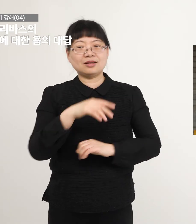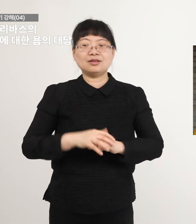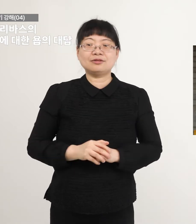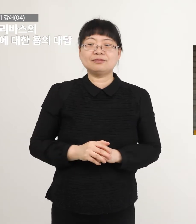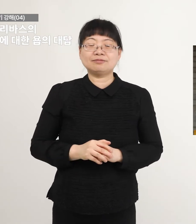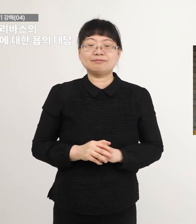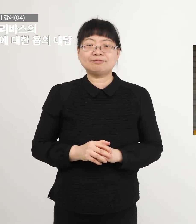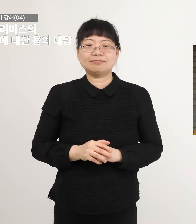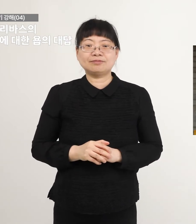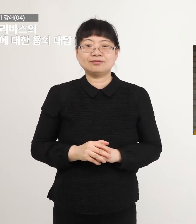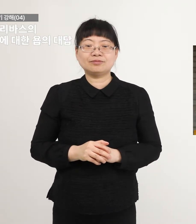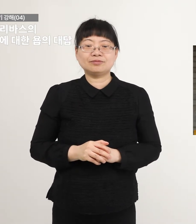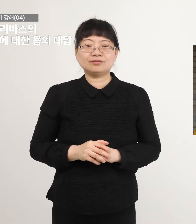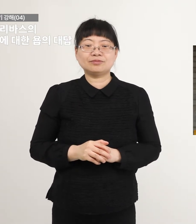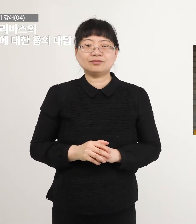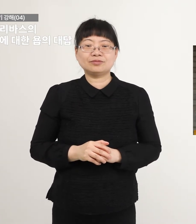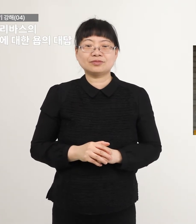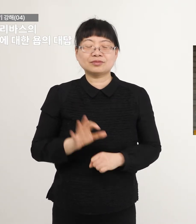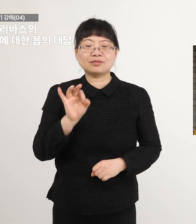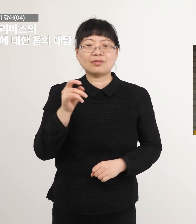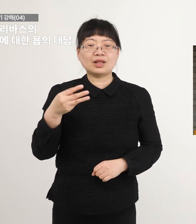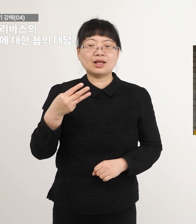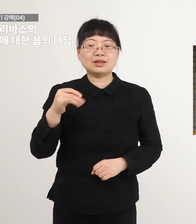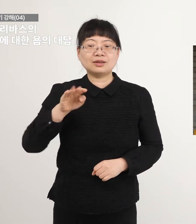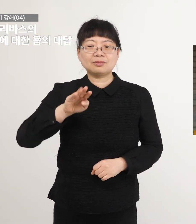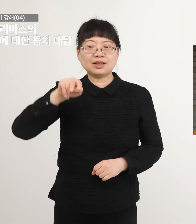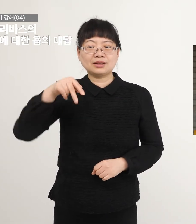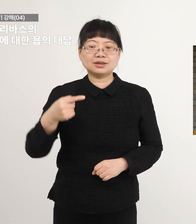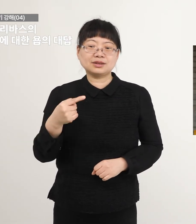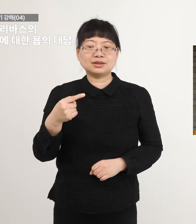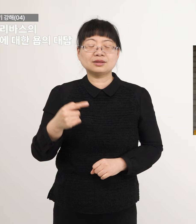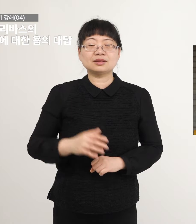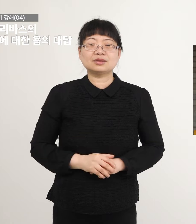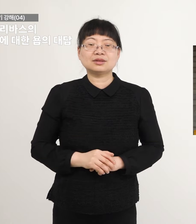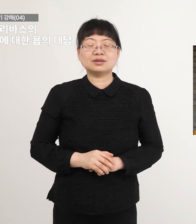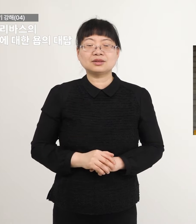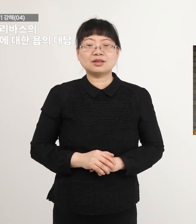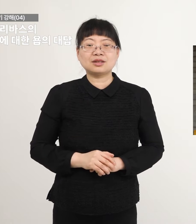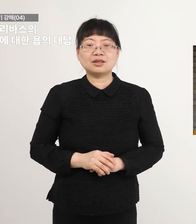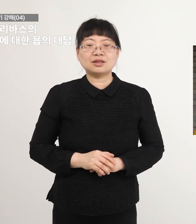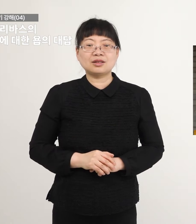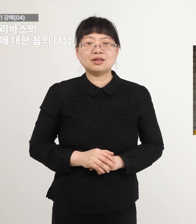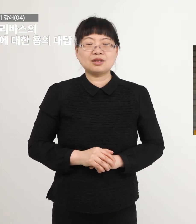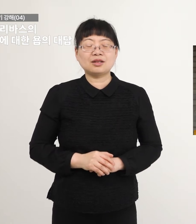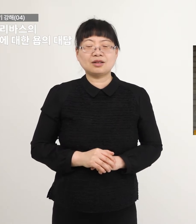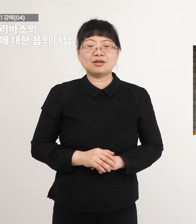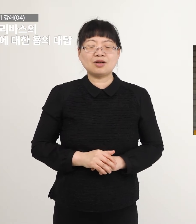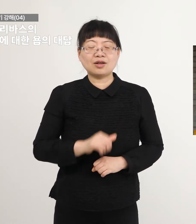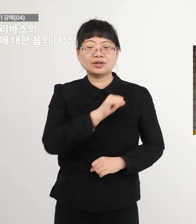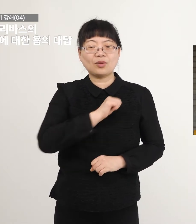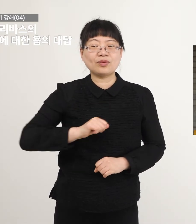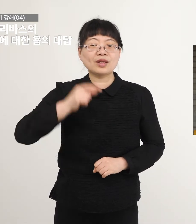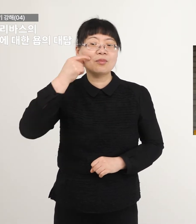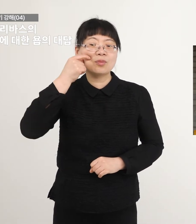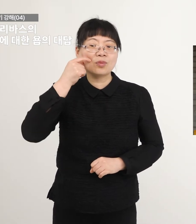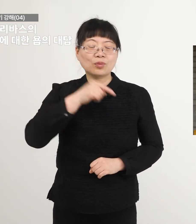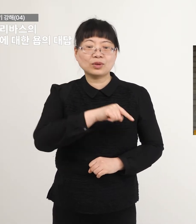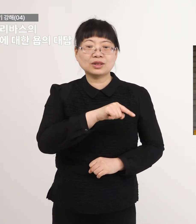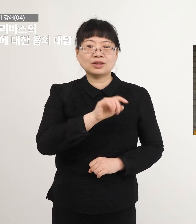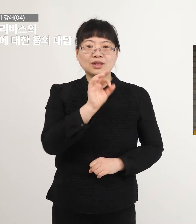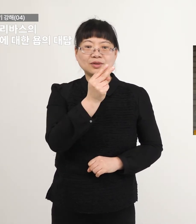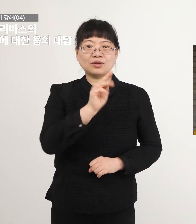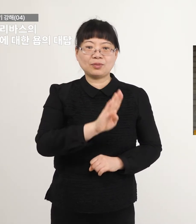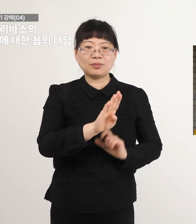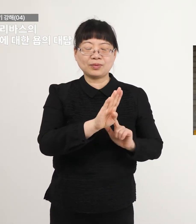쳐다보면서 듣다가 엘리바스라는 친구가 드디어 견디지 못하고 그